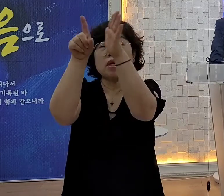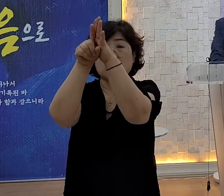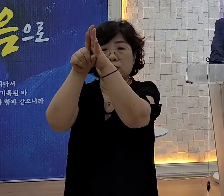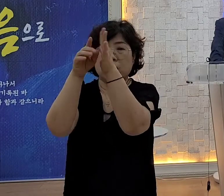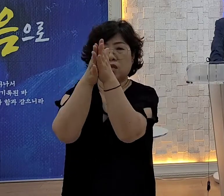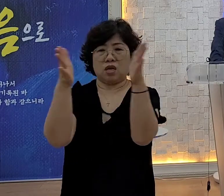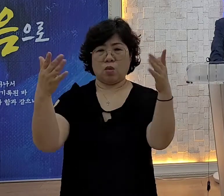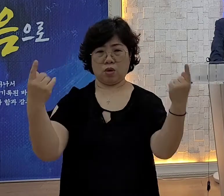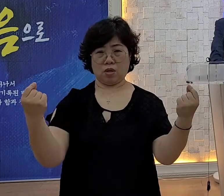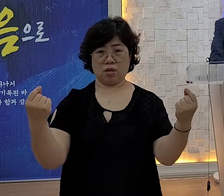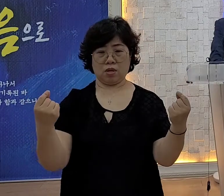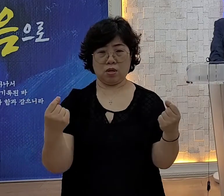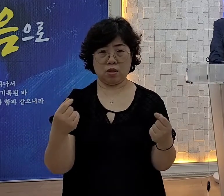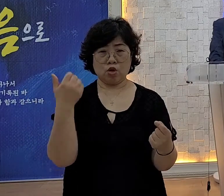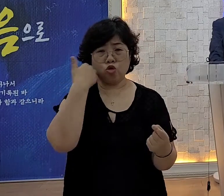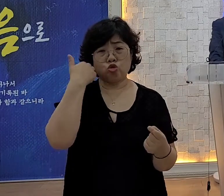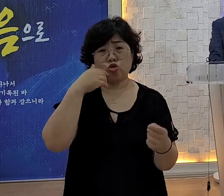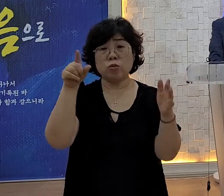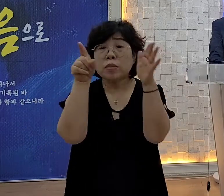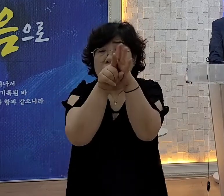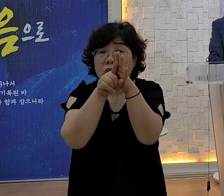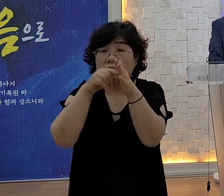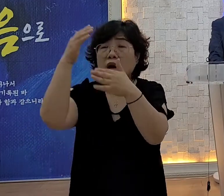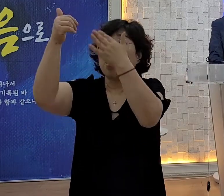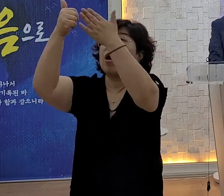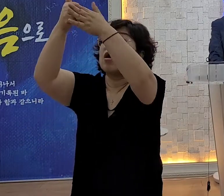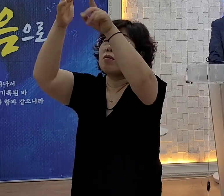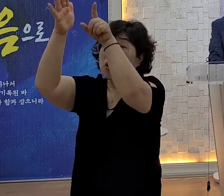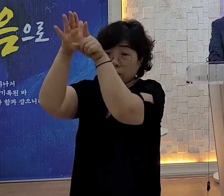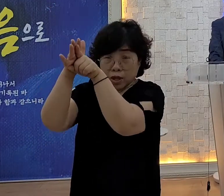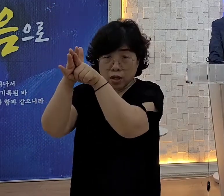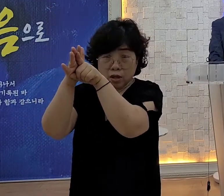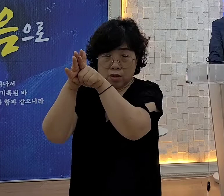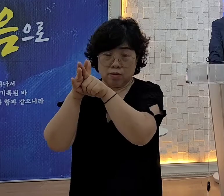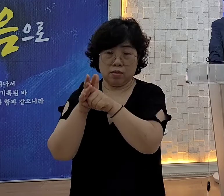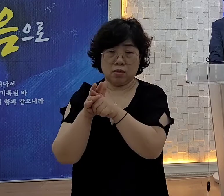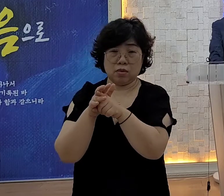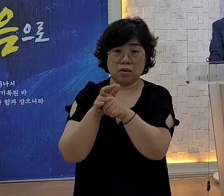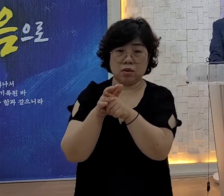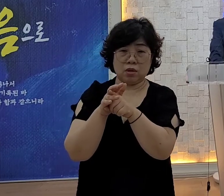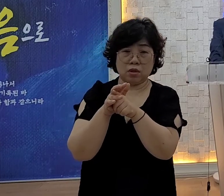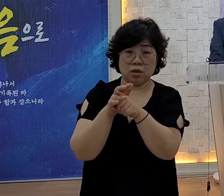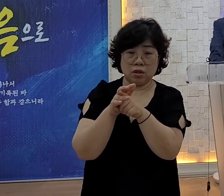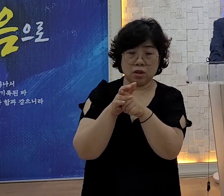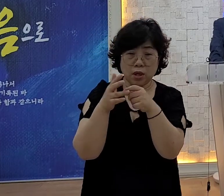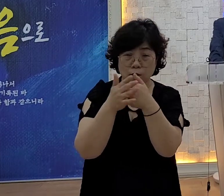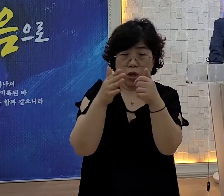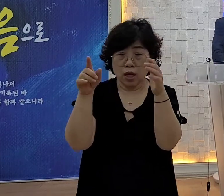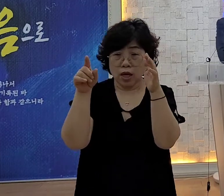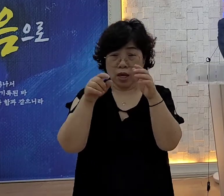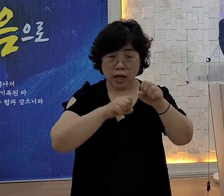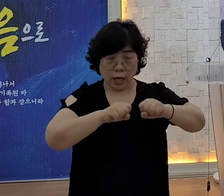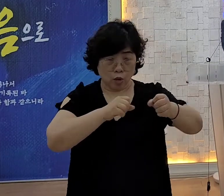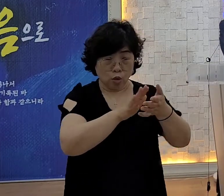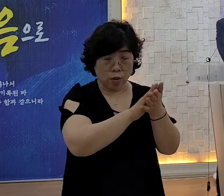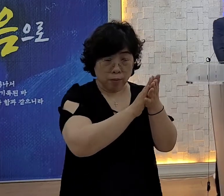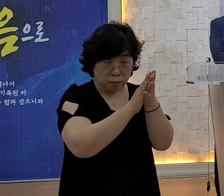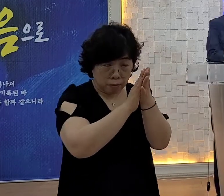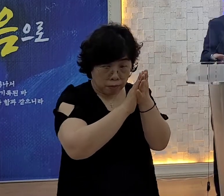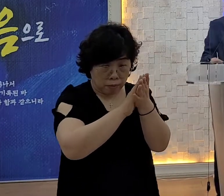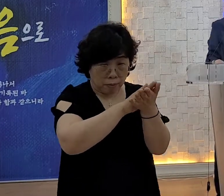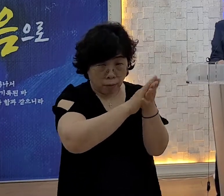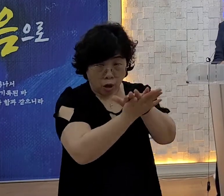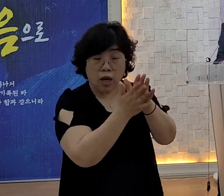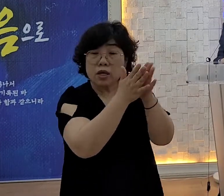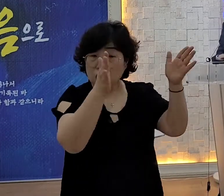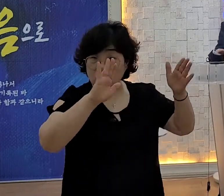출발이다. 누구를 믿음으로? 하나님을 믿음으로. 이게 믿음의 출발이에요. 내가 그동안 살아왔던